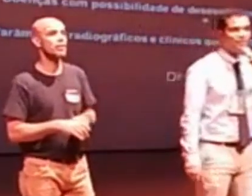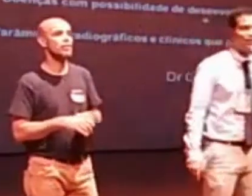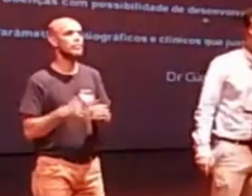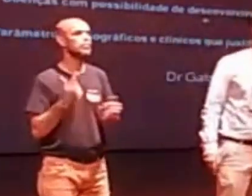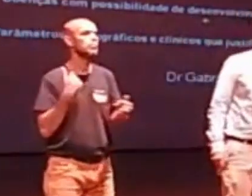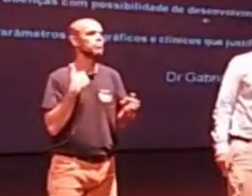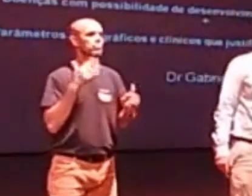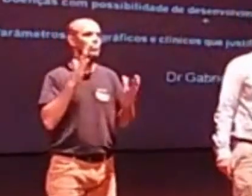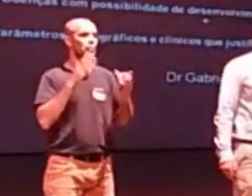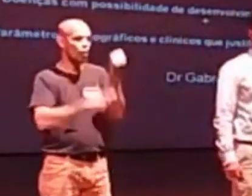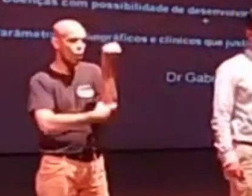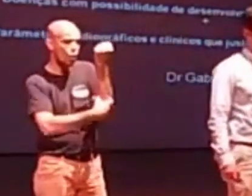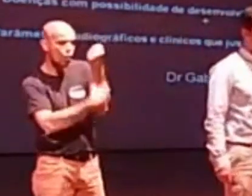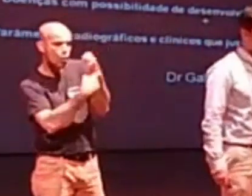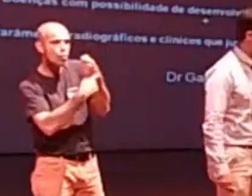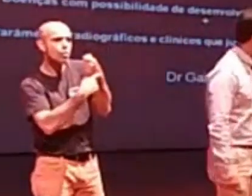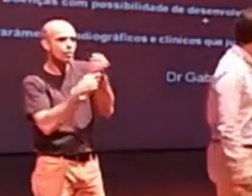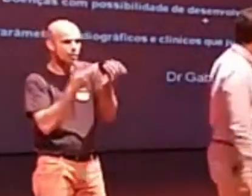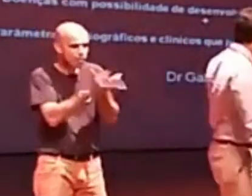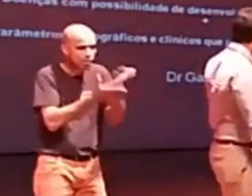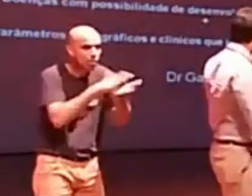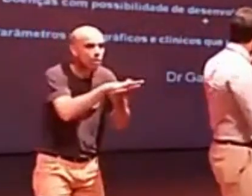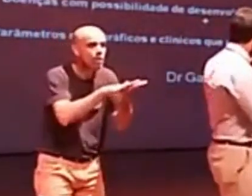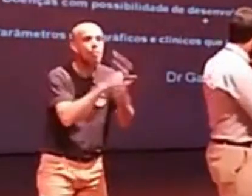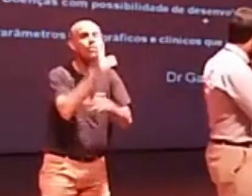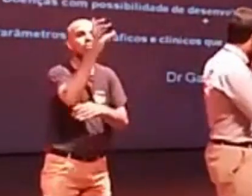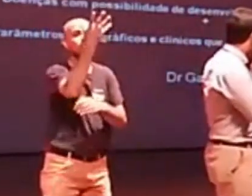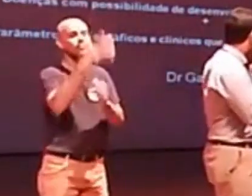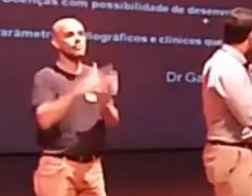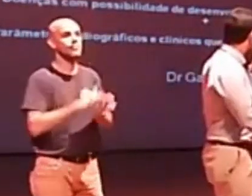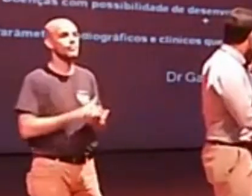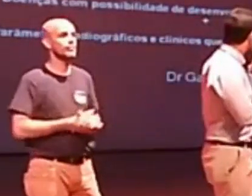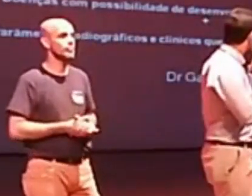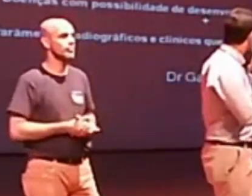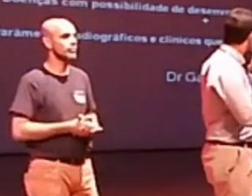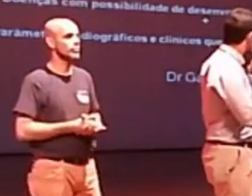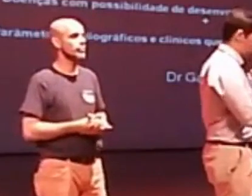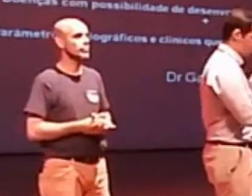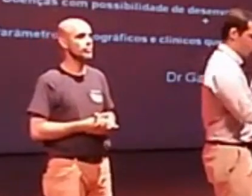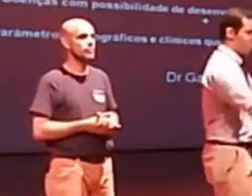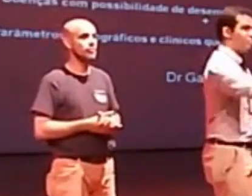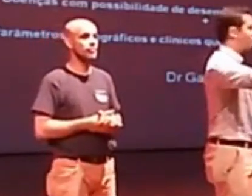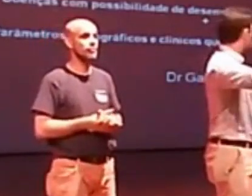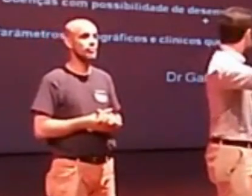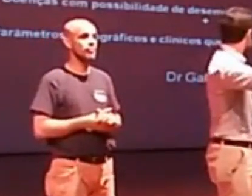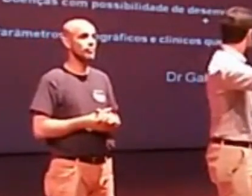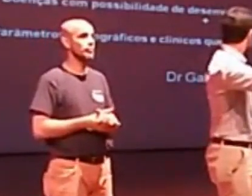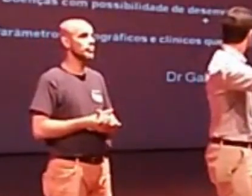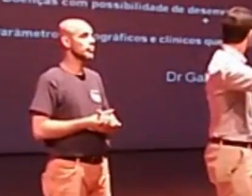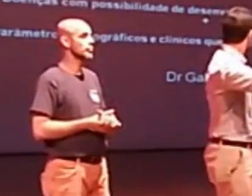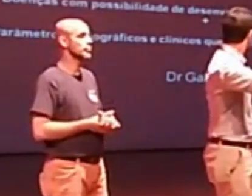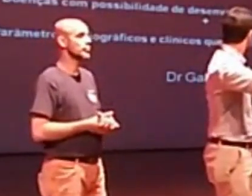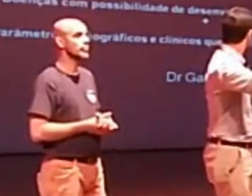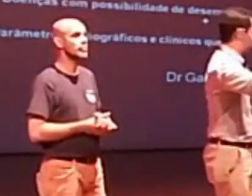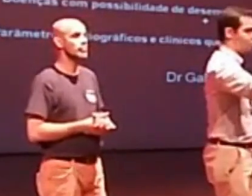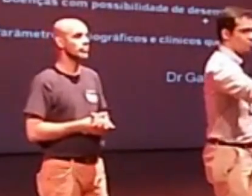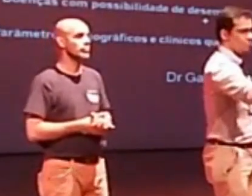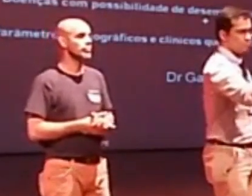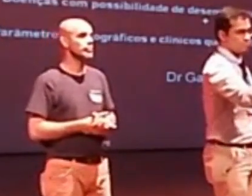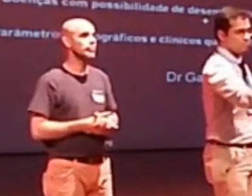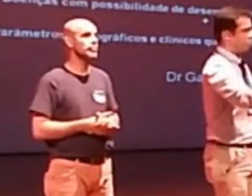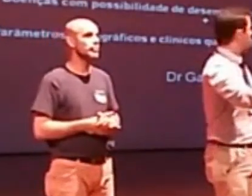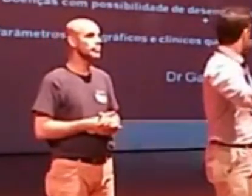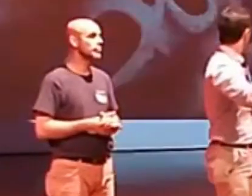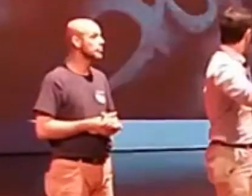não é tratada, o que pode acontecer. E, bom, vou passar aqui, deixa eu ver se consigo.